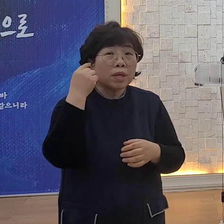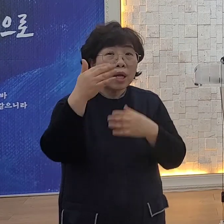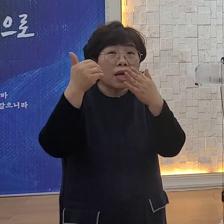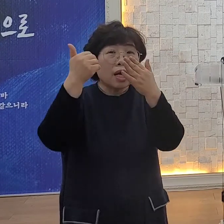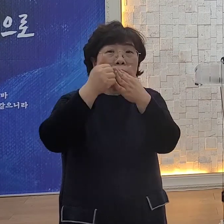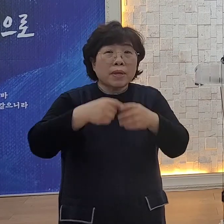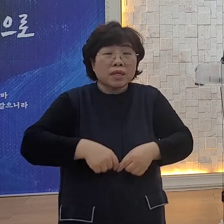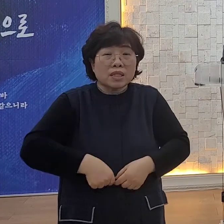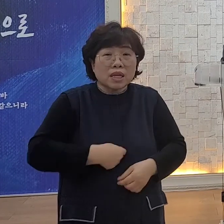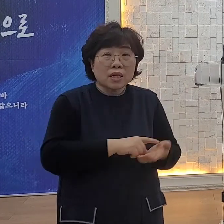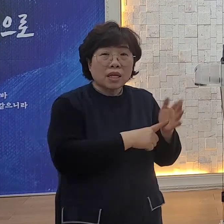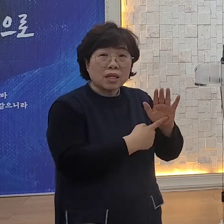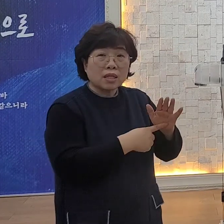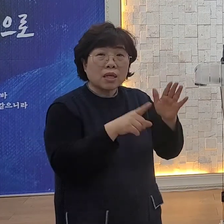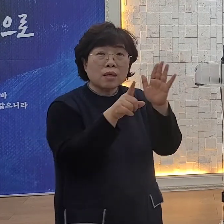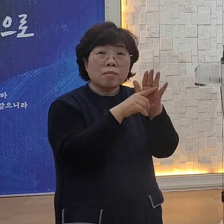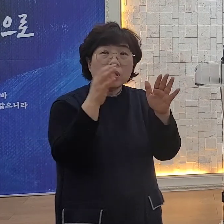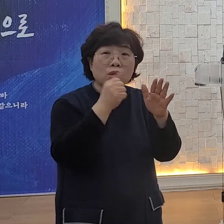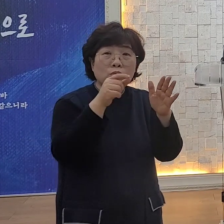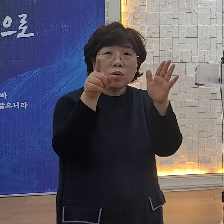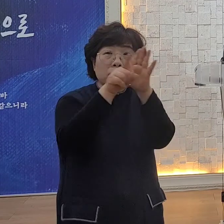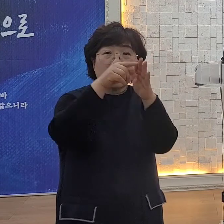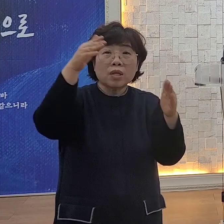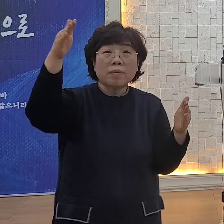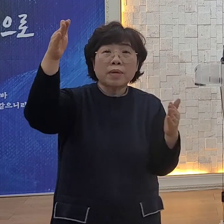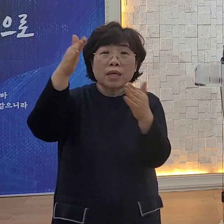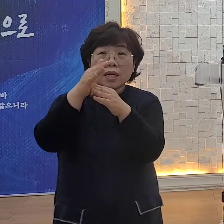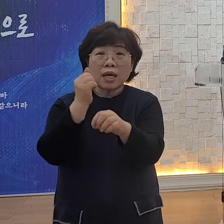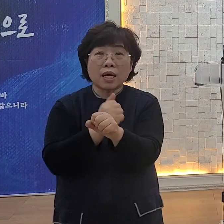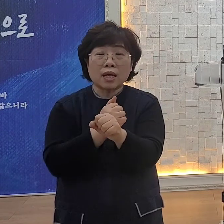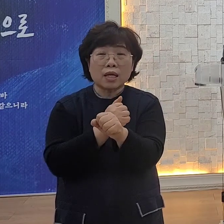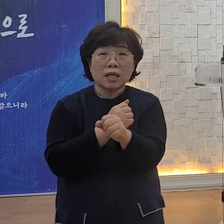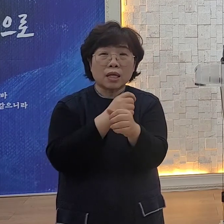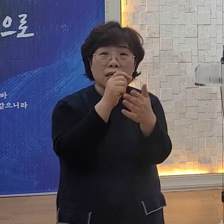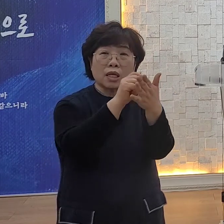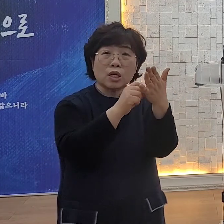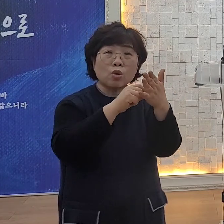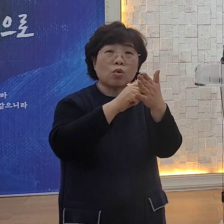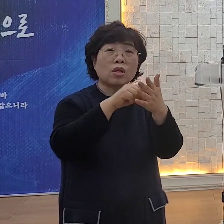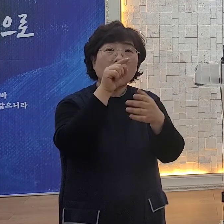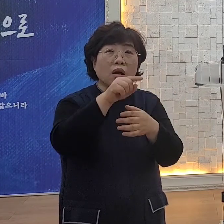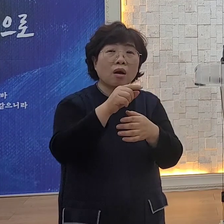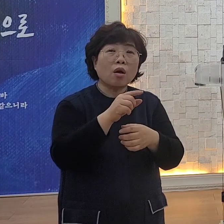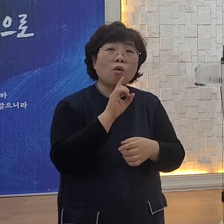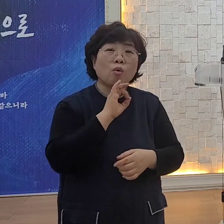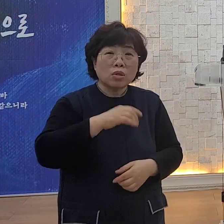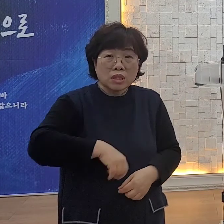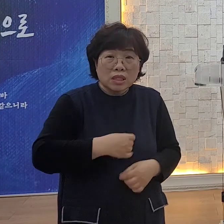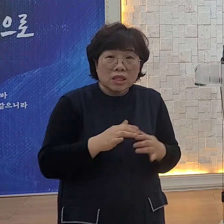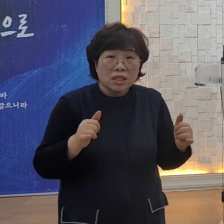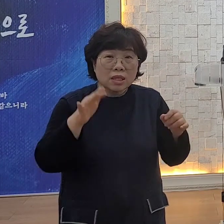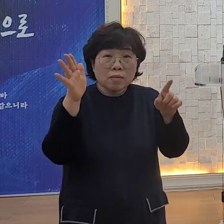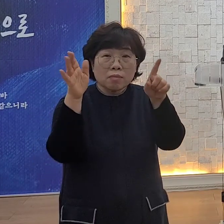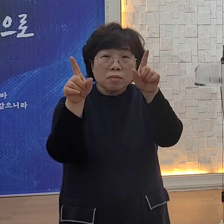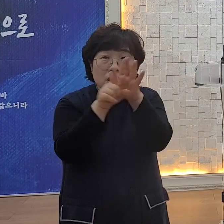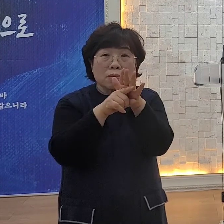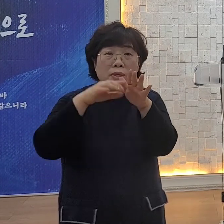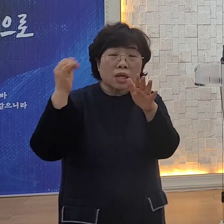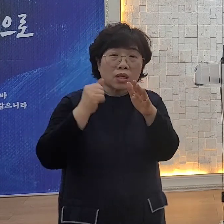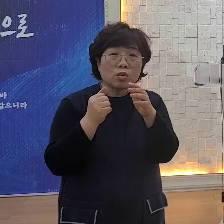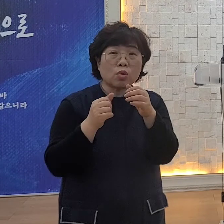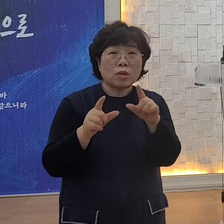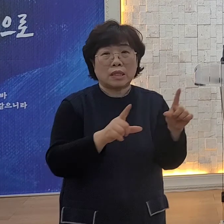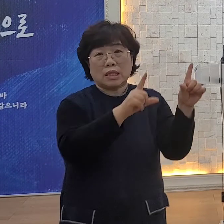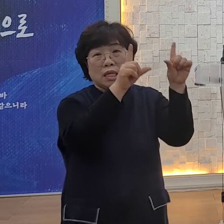복음에는 하나님의 의가 나타나서 믿음으로 믿음에 이르게 하나니 기록된 바 오직 의인은